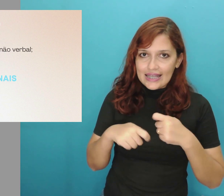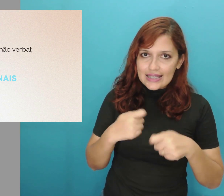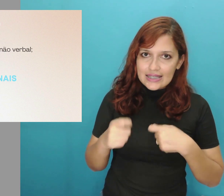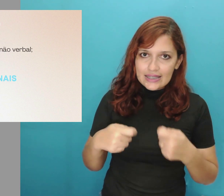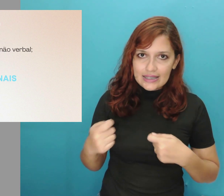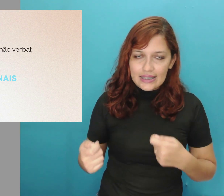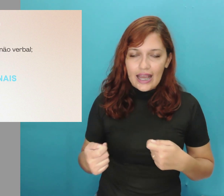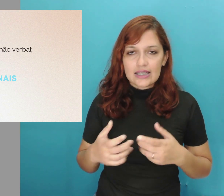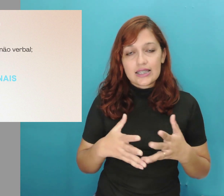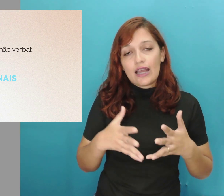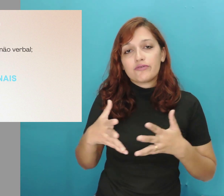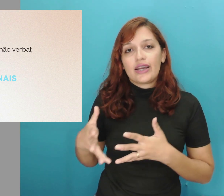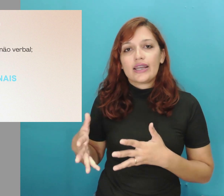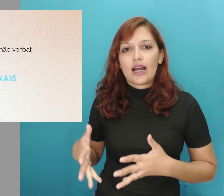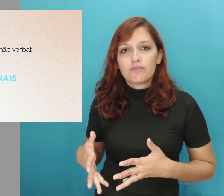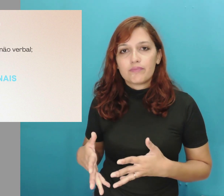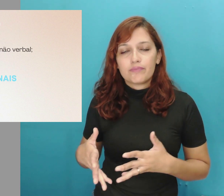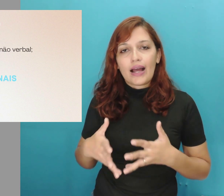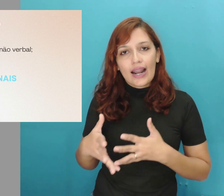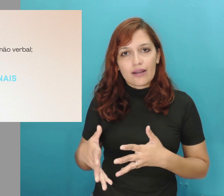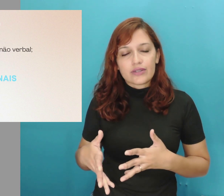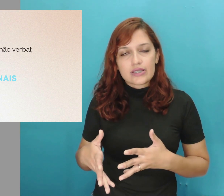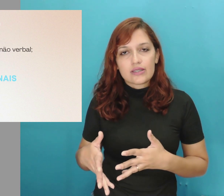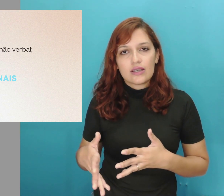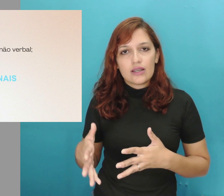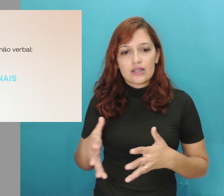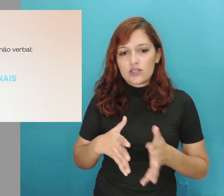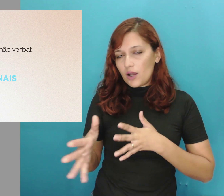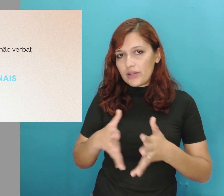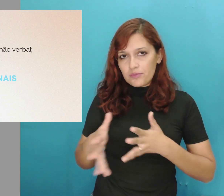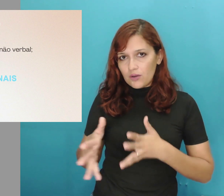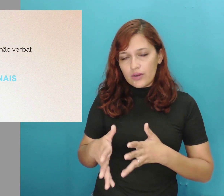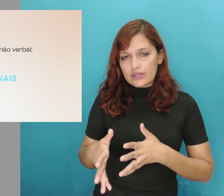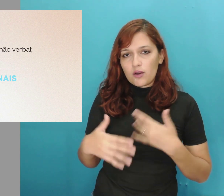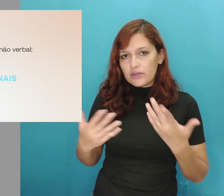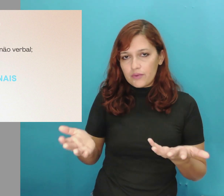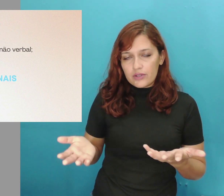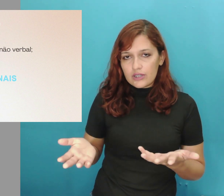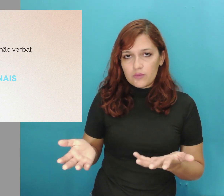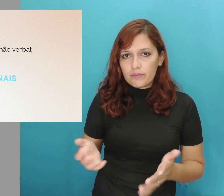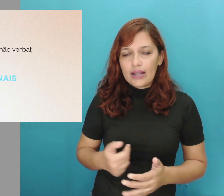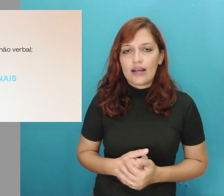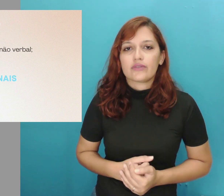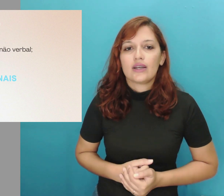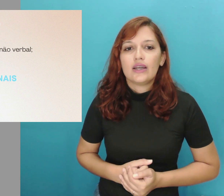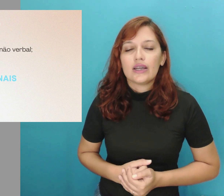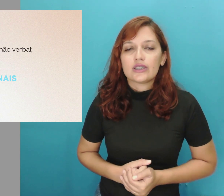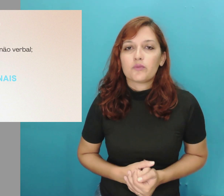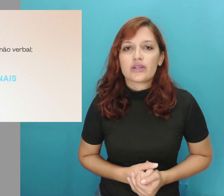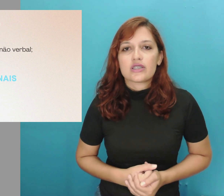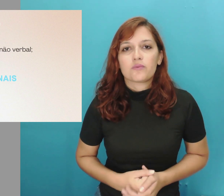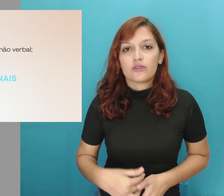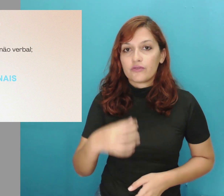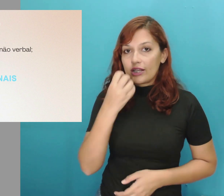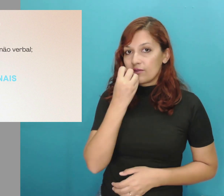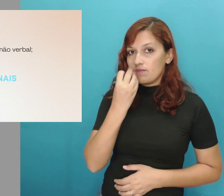sinais se referem a palavras. São a mesma coisa, é a mesma coisa que uma palavra. Então, por exemplo, quando eu faço